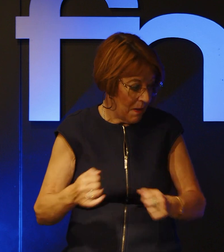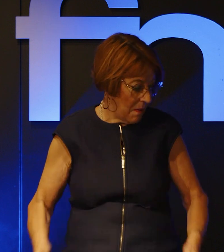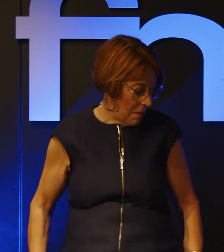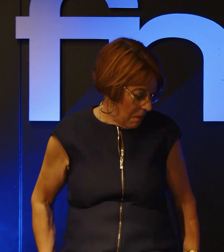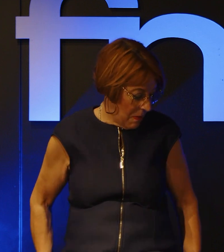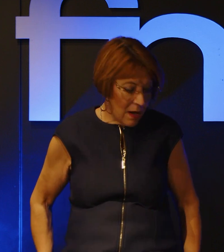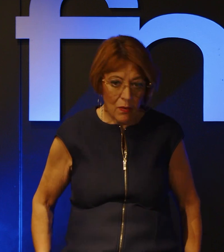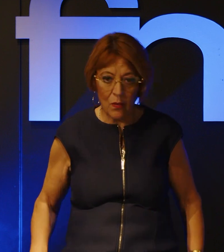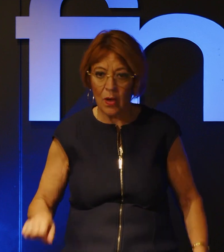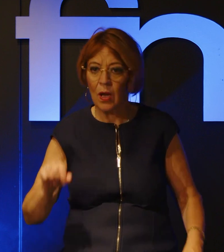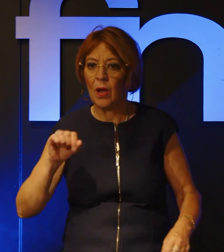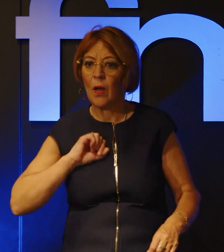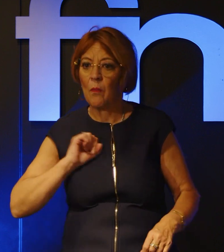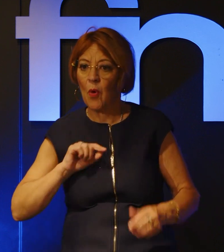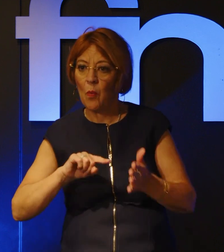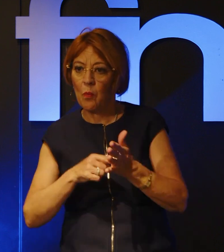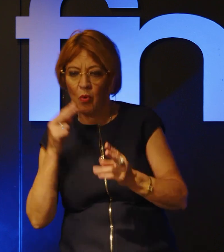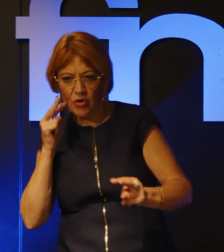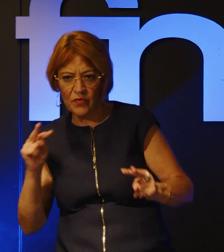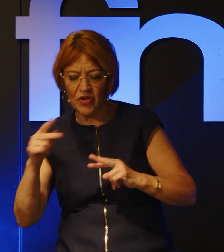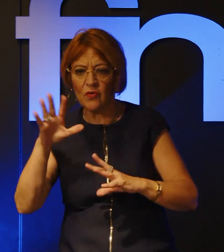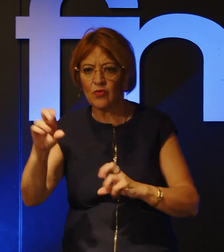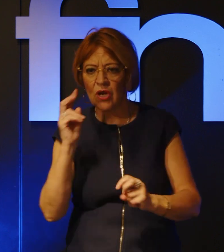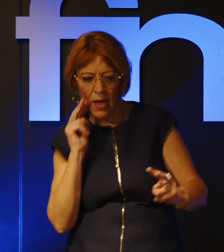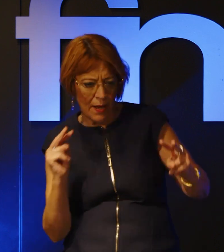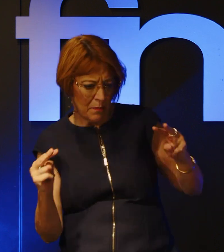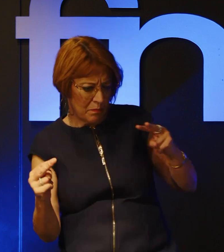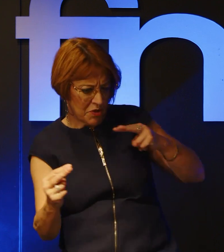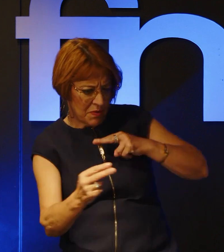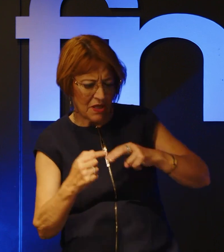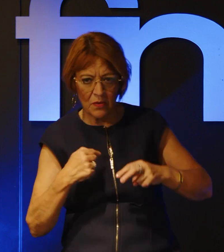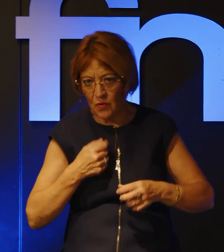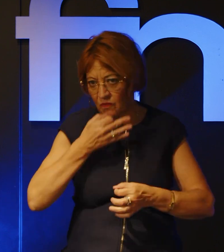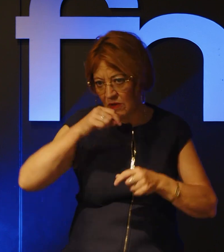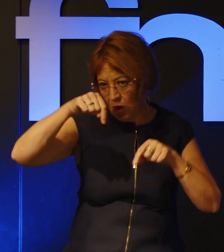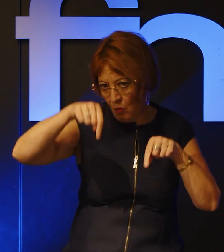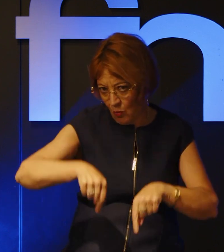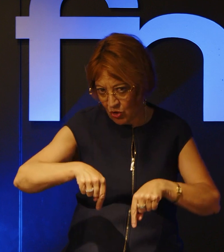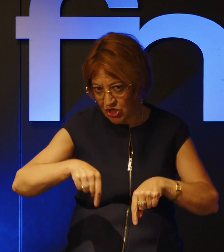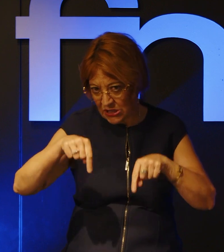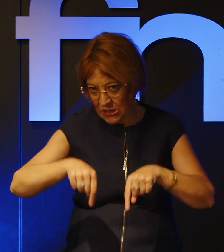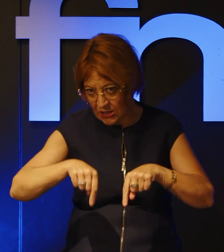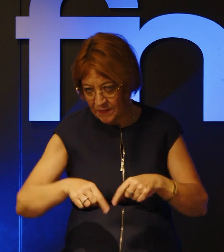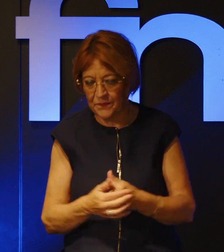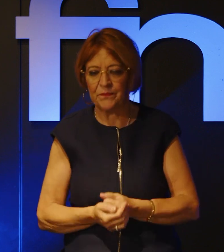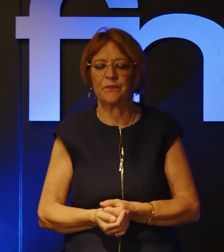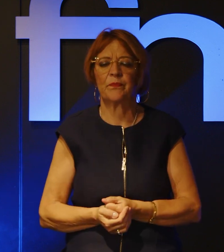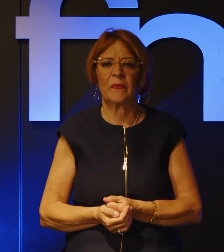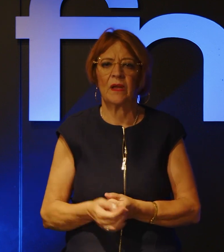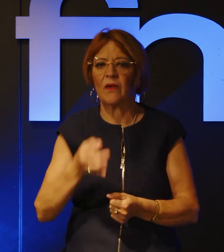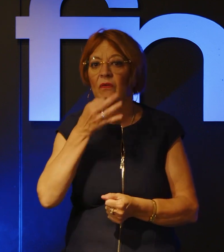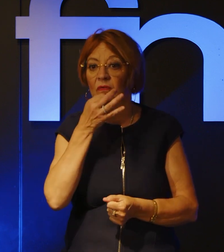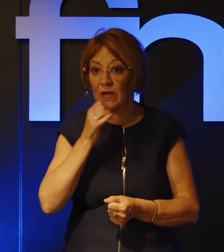portanto é o meu ponto de vista onde vou buscar a perspectiva que hoje vos vou falar aqui e portanto